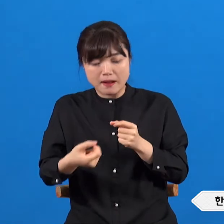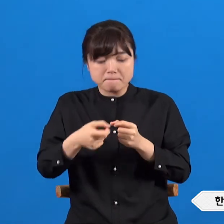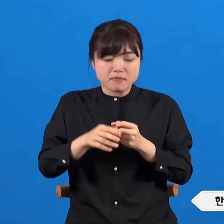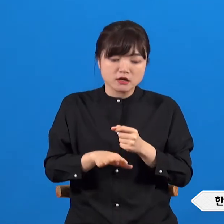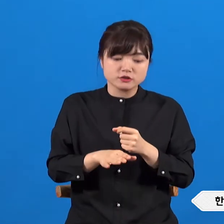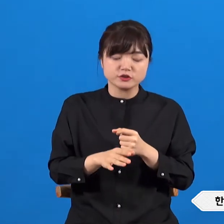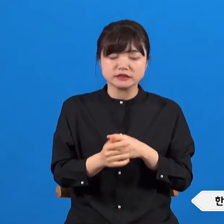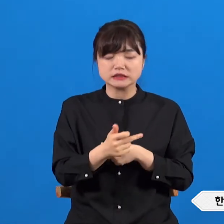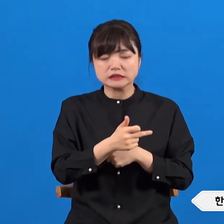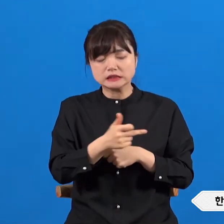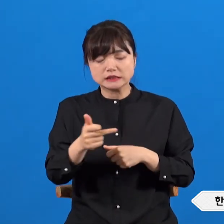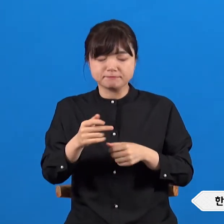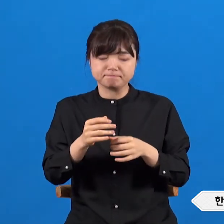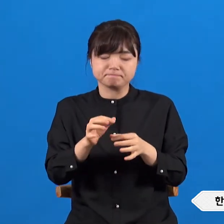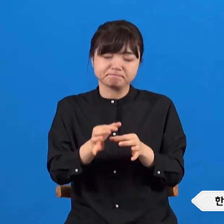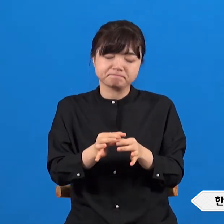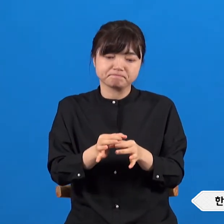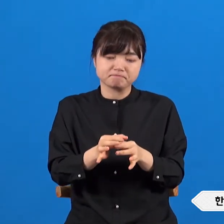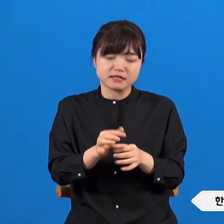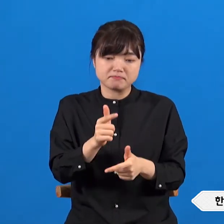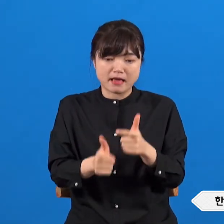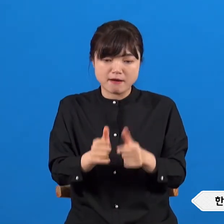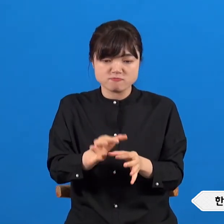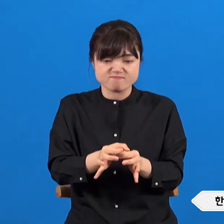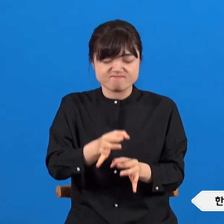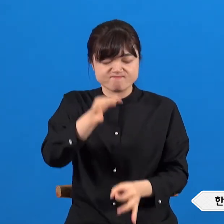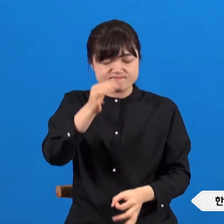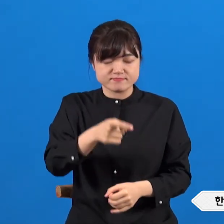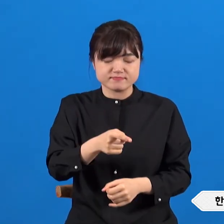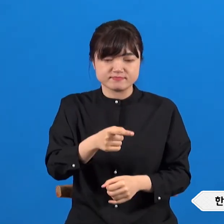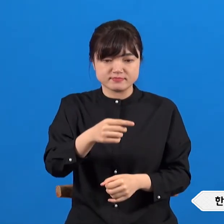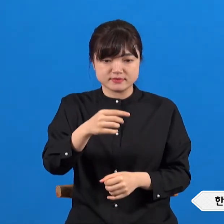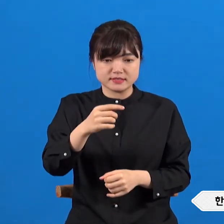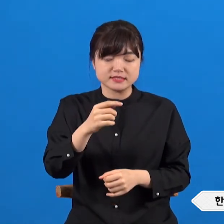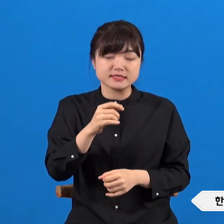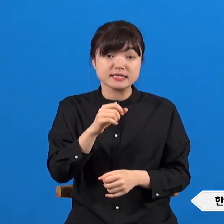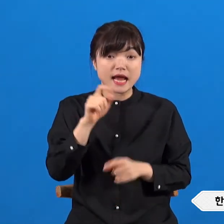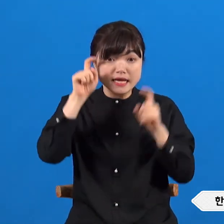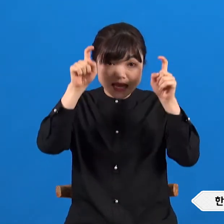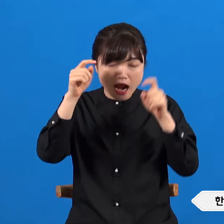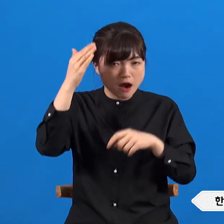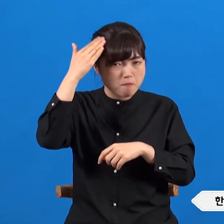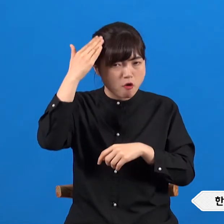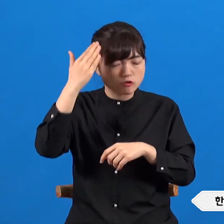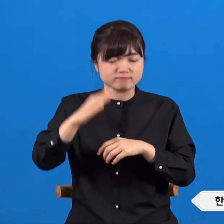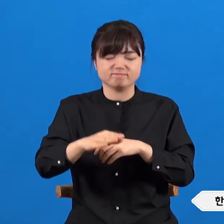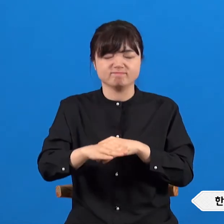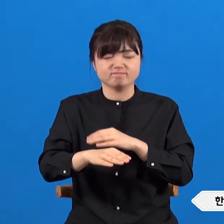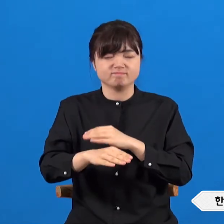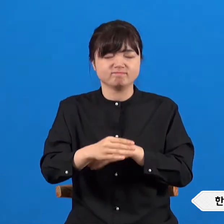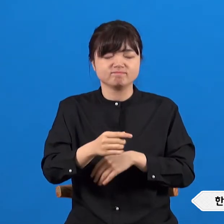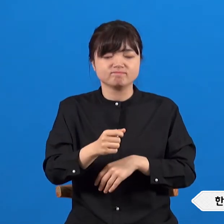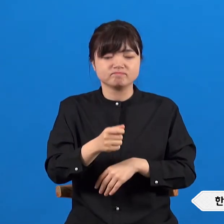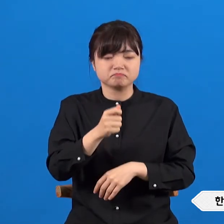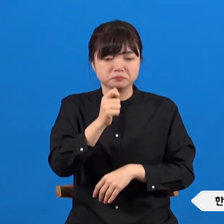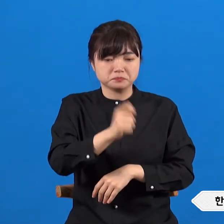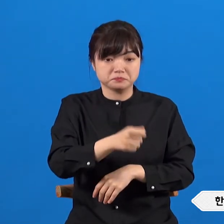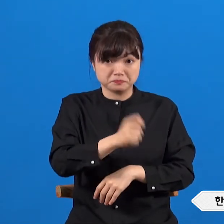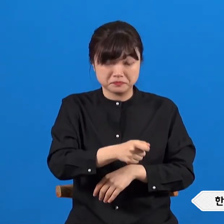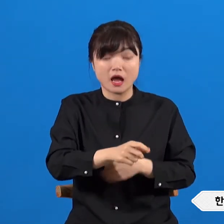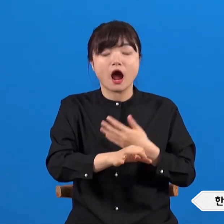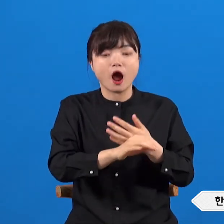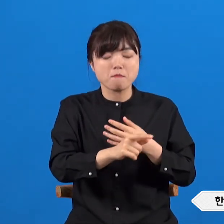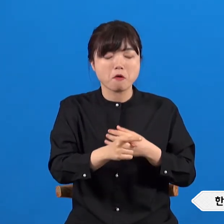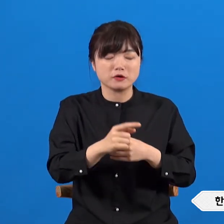서서 긴 막대기로 양이 오면 양 머리 오른쪽을 톡톡 치면서 오른편을 가리키면